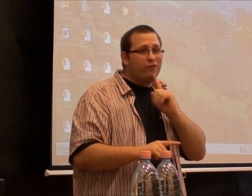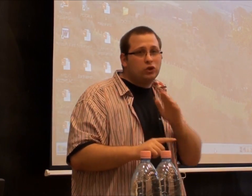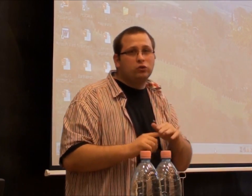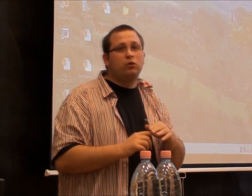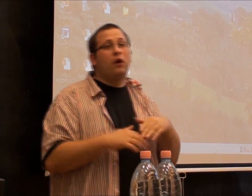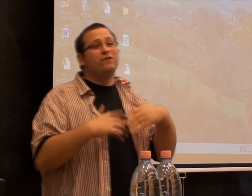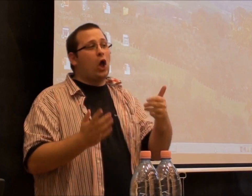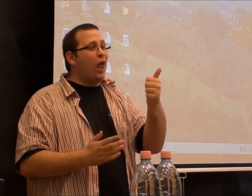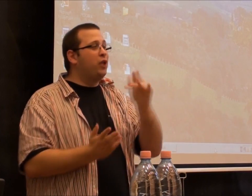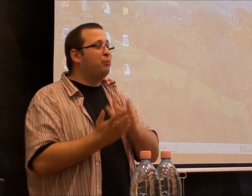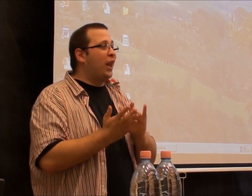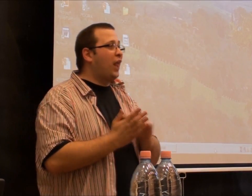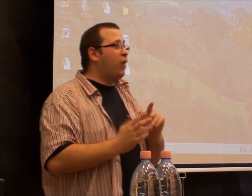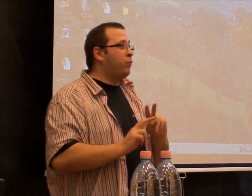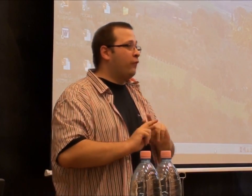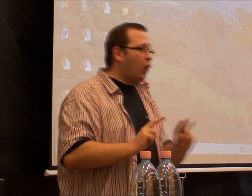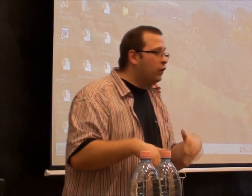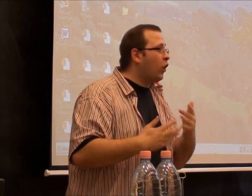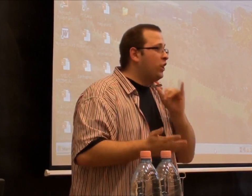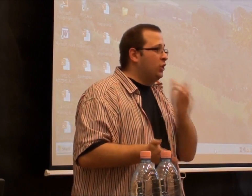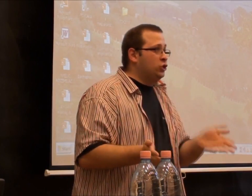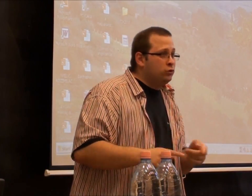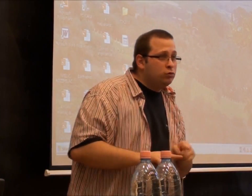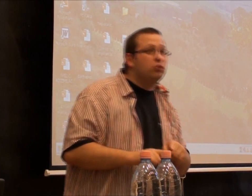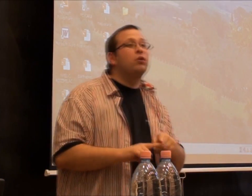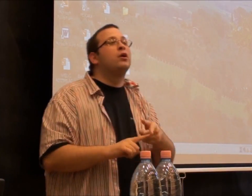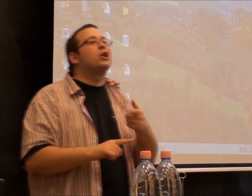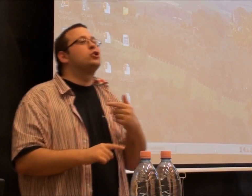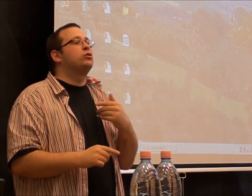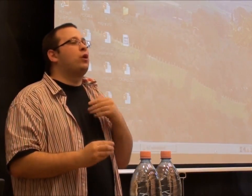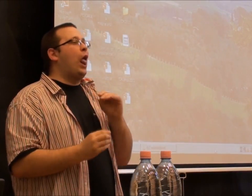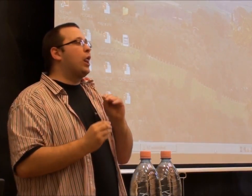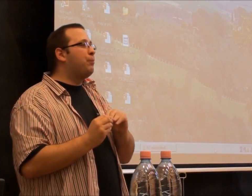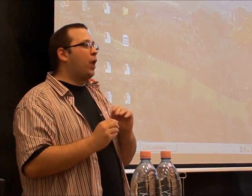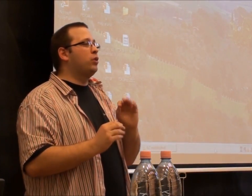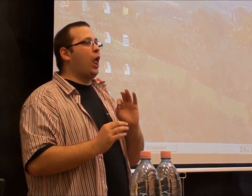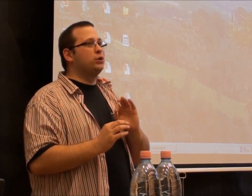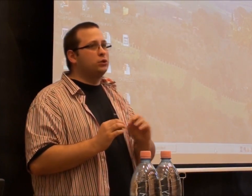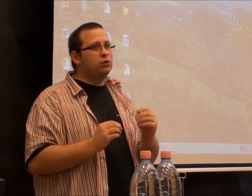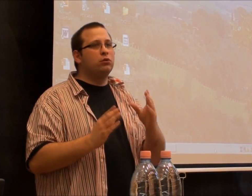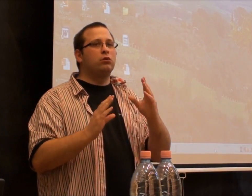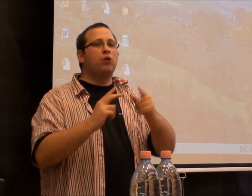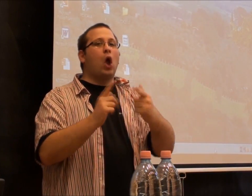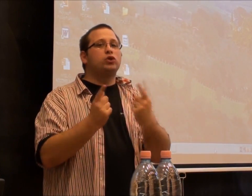nagyon-nagyon kevés könyv van. Van egy példám, vagy van, ami nincs is. Éppen